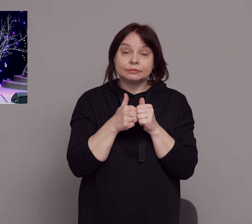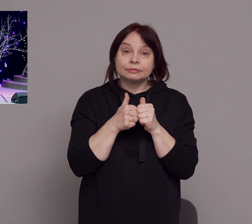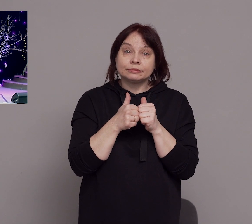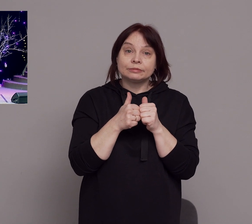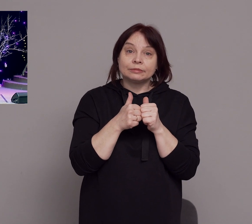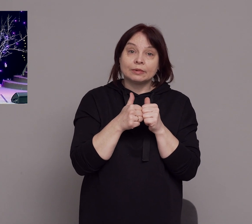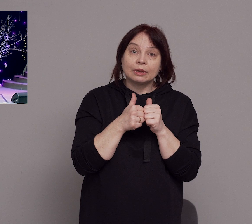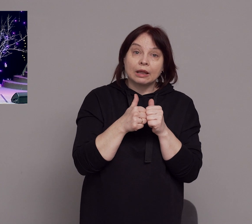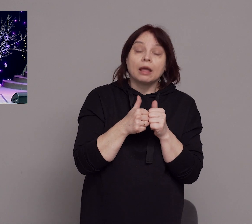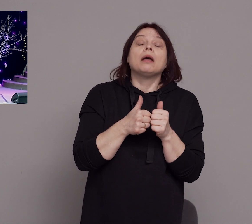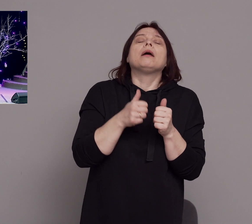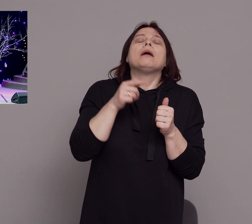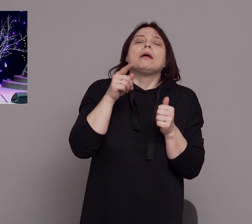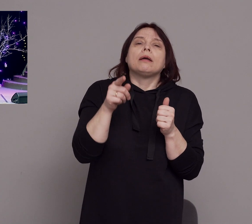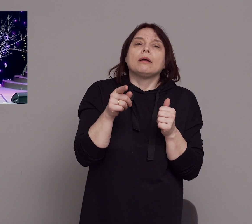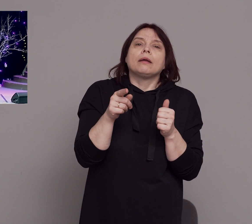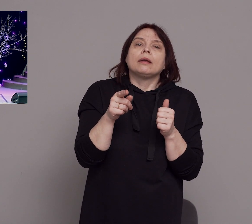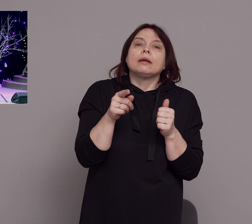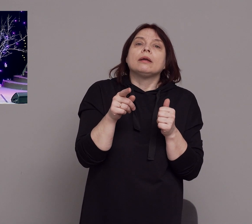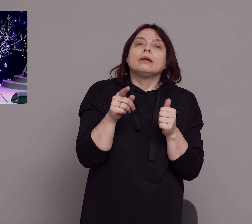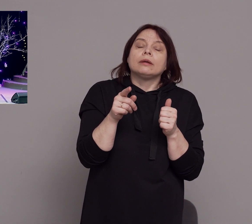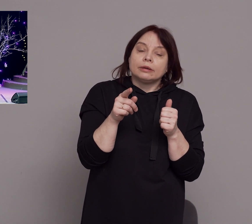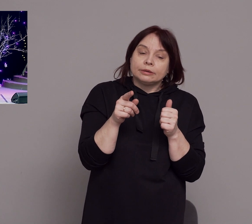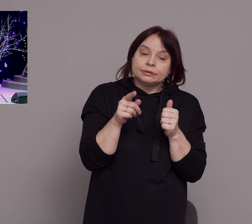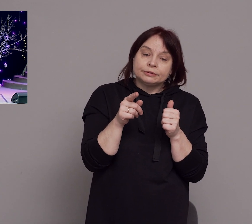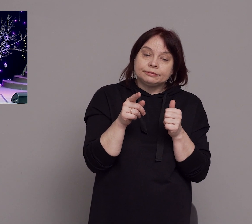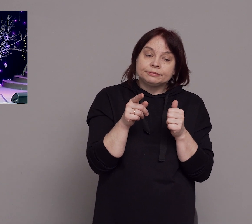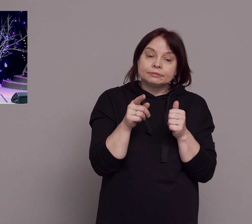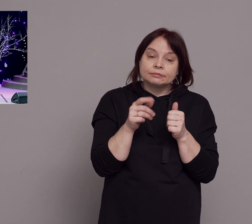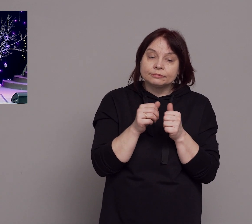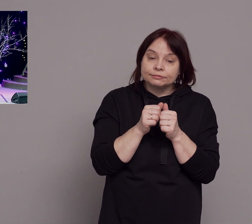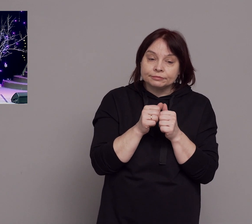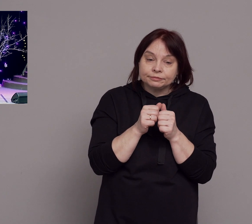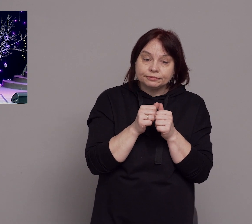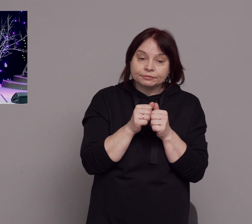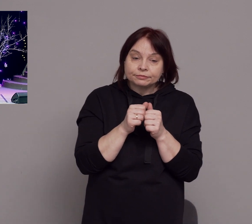следующие стихи, они показывают, что означало для Иисуса родиться.